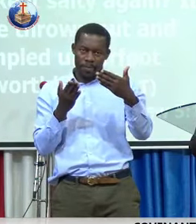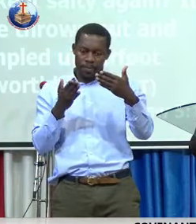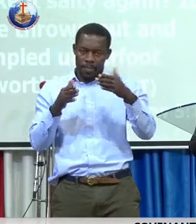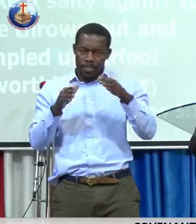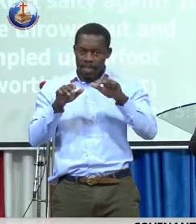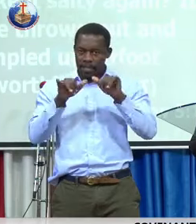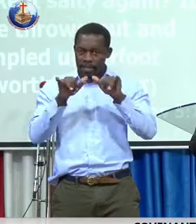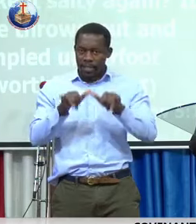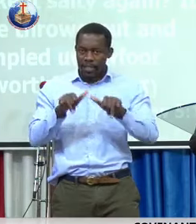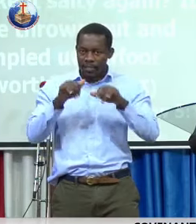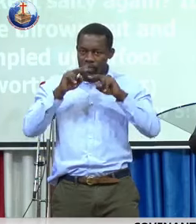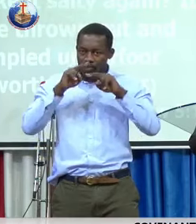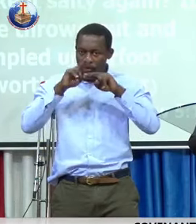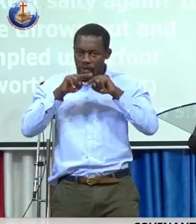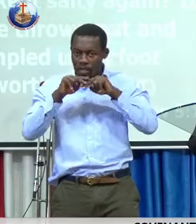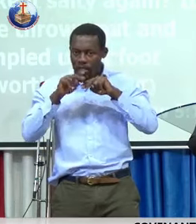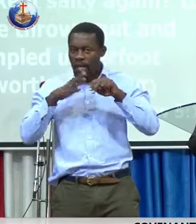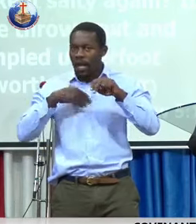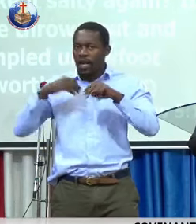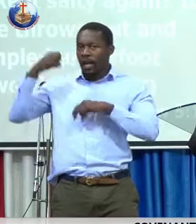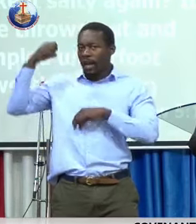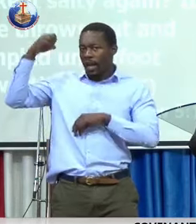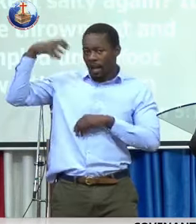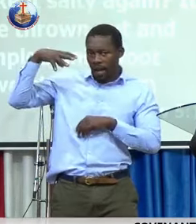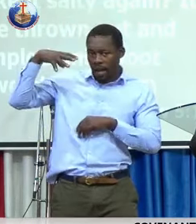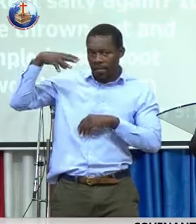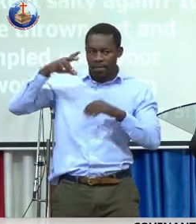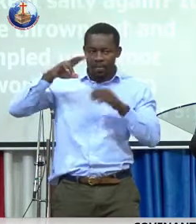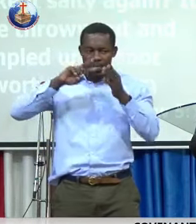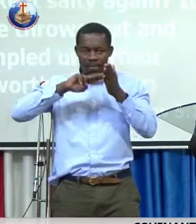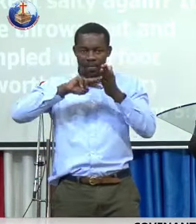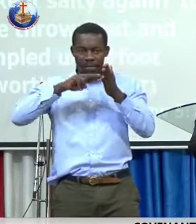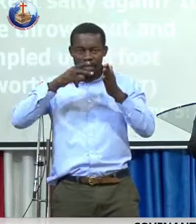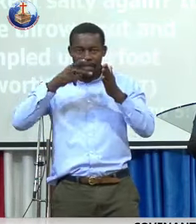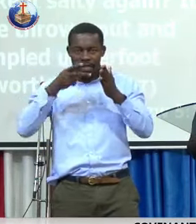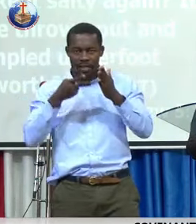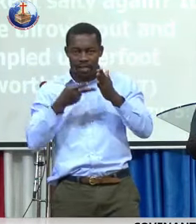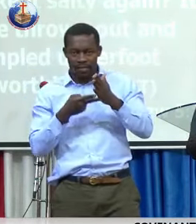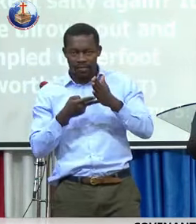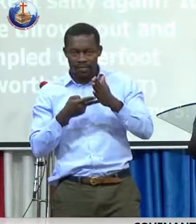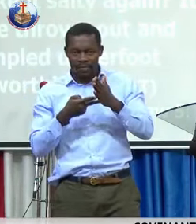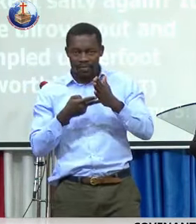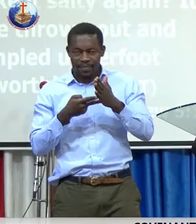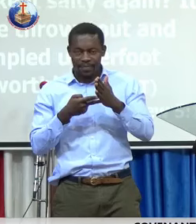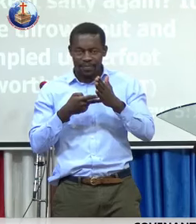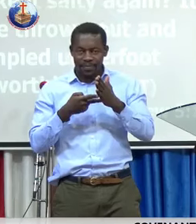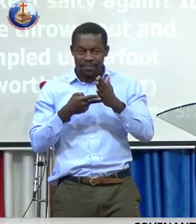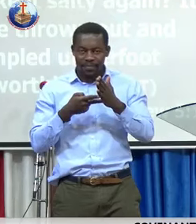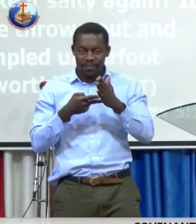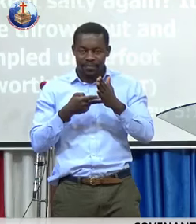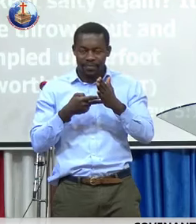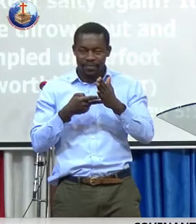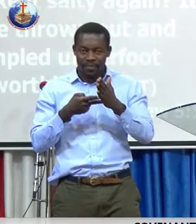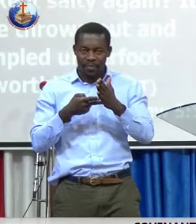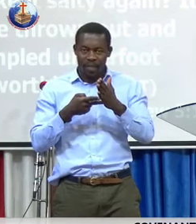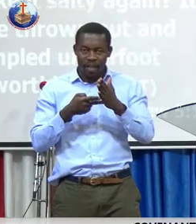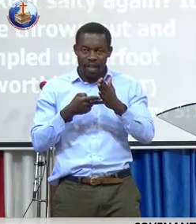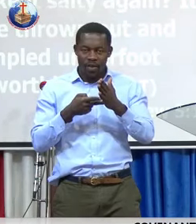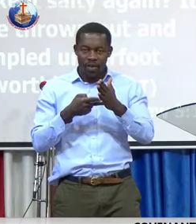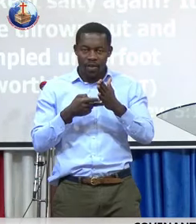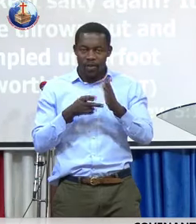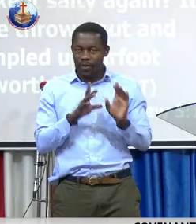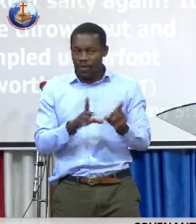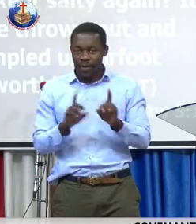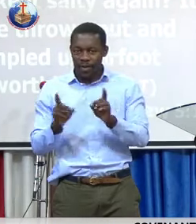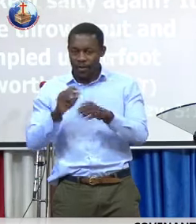of executing properties. Tungelisema ya kwamba kuwa katika hali ya kuwa chumvi ni hali ya kutekeleza